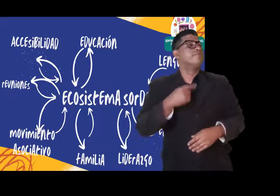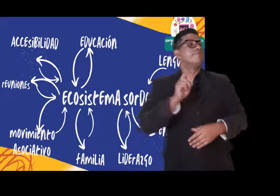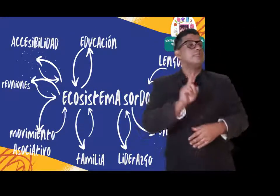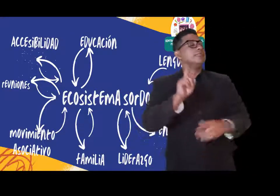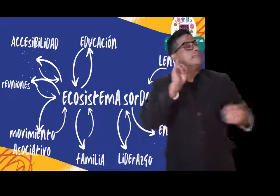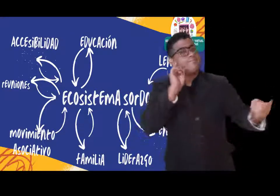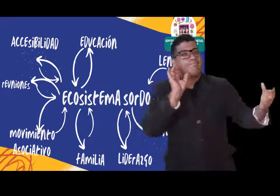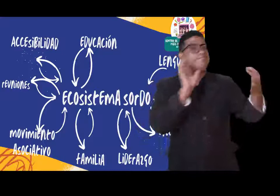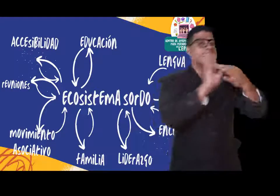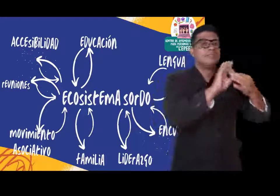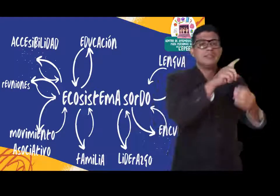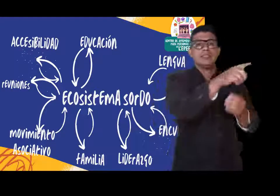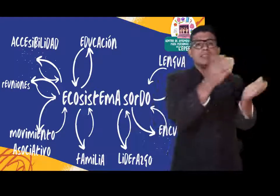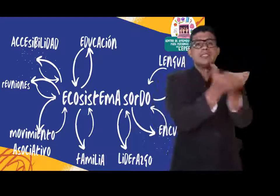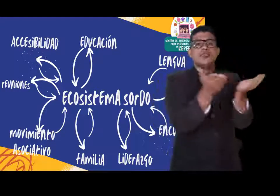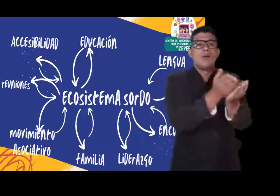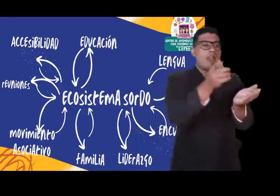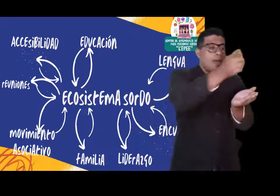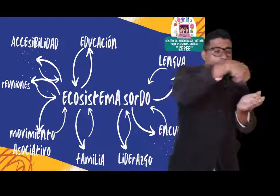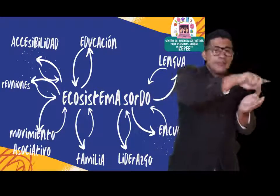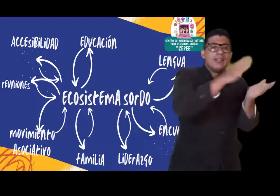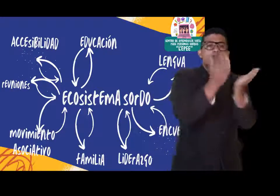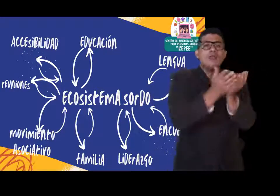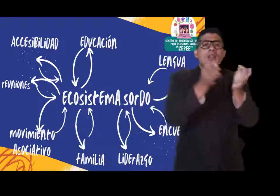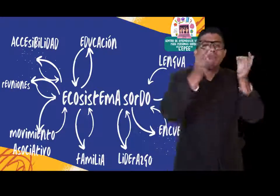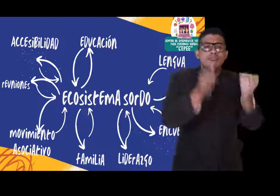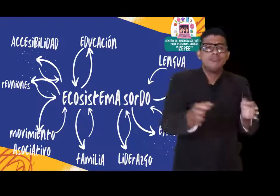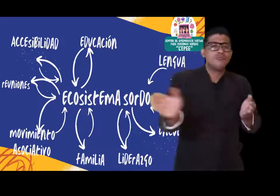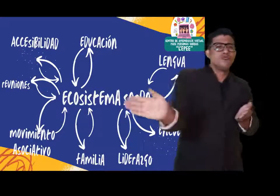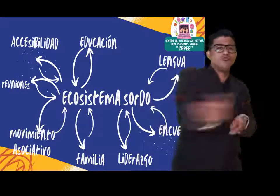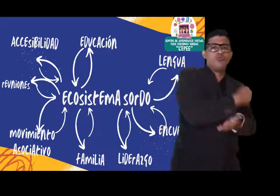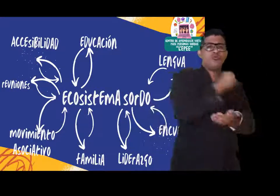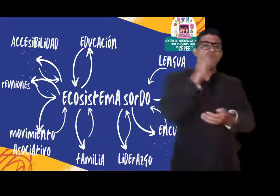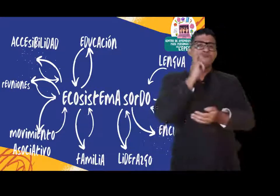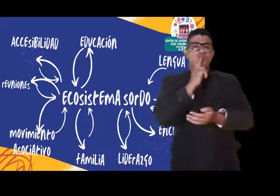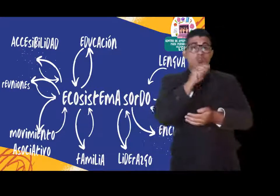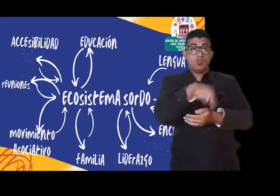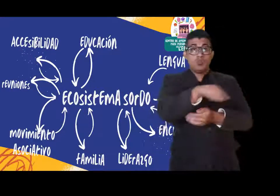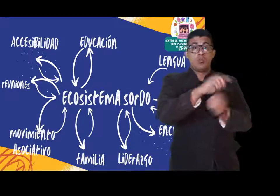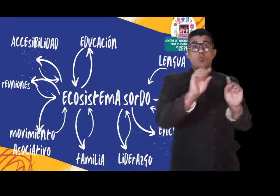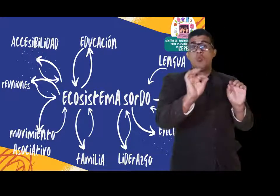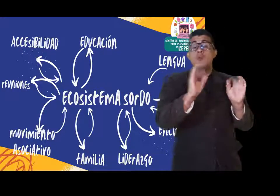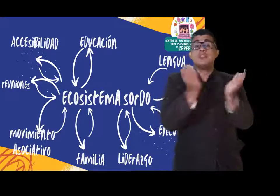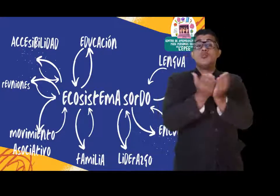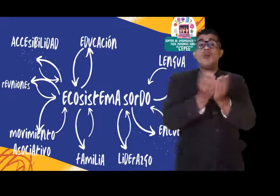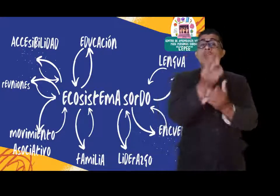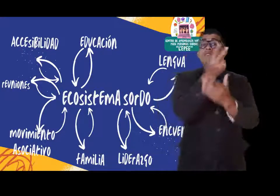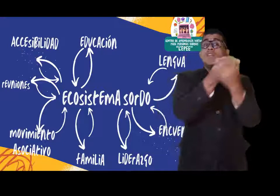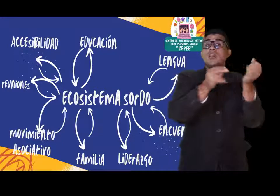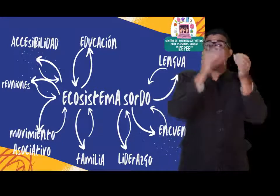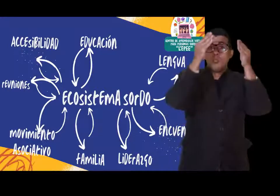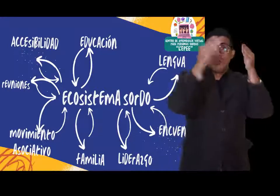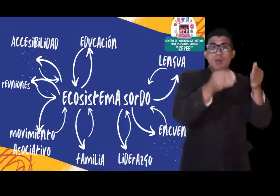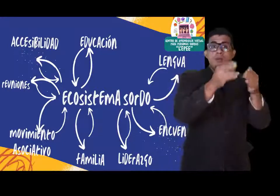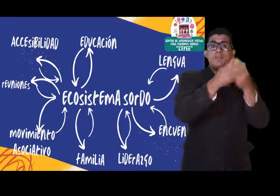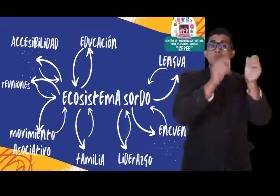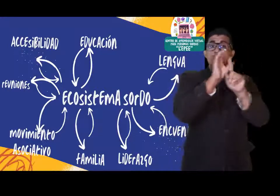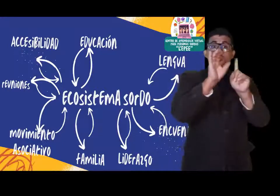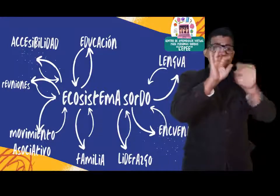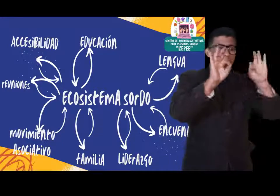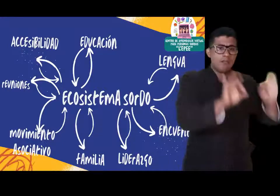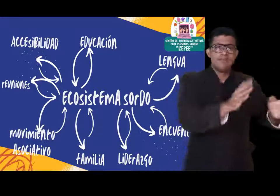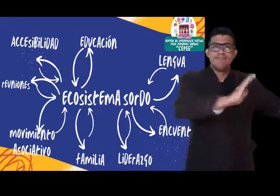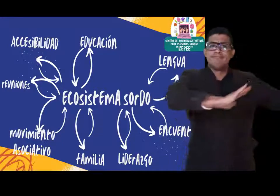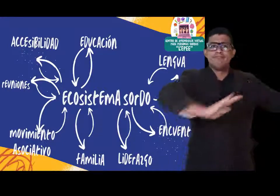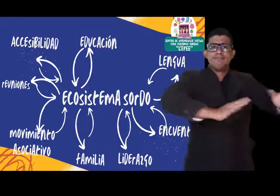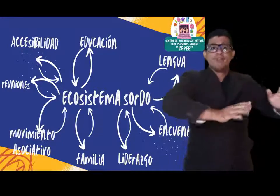educativo. Por ejemplo, cuando se está en una escuela donde todos son personas sordas, porque quizás siga